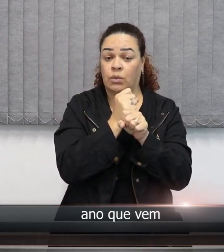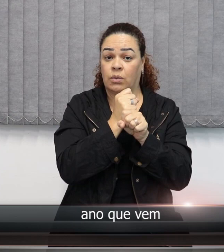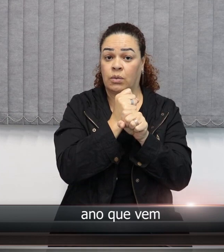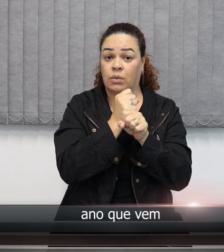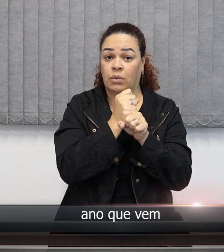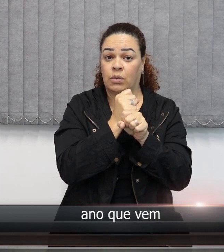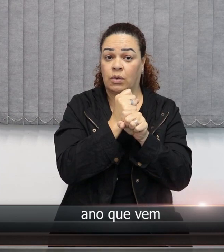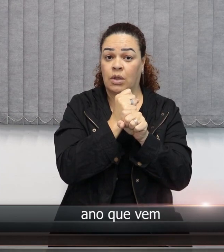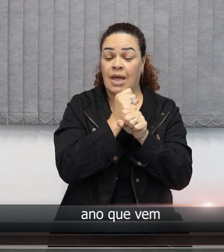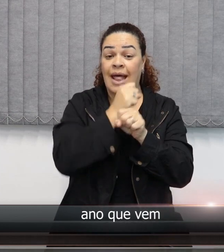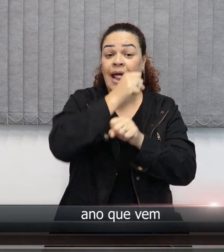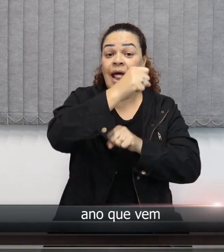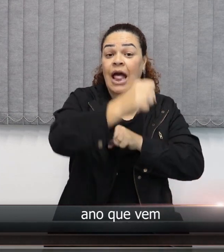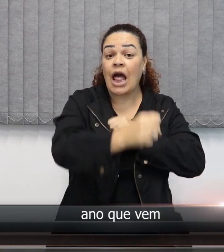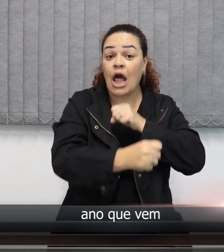Ano que vem.